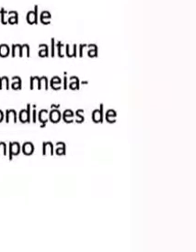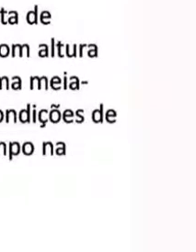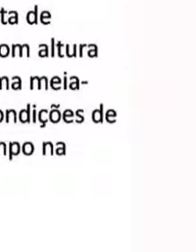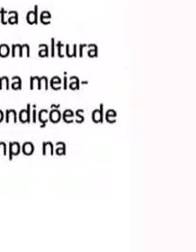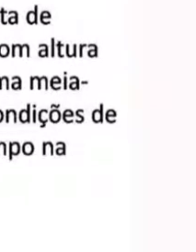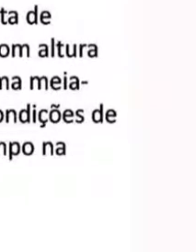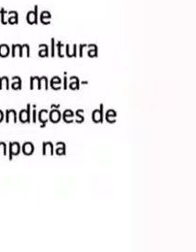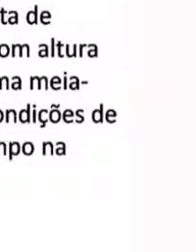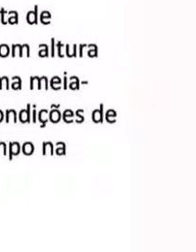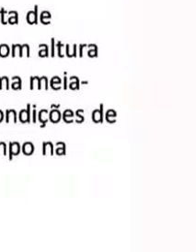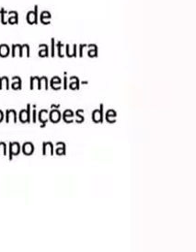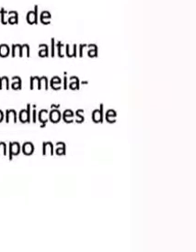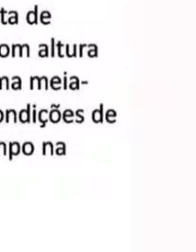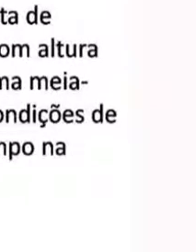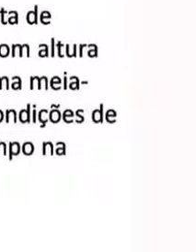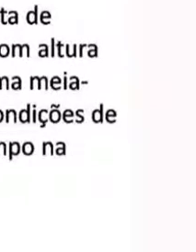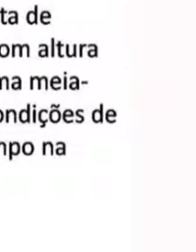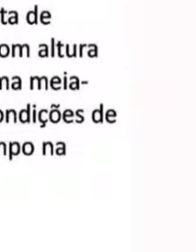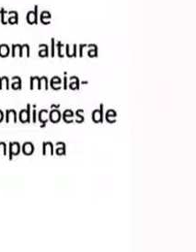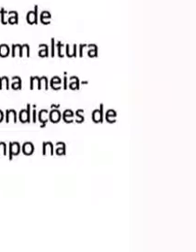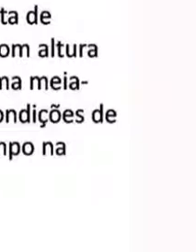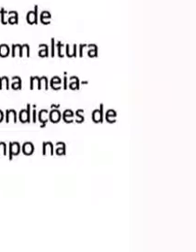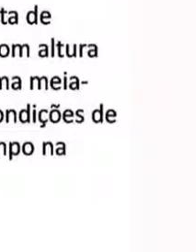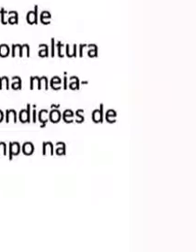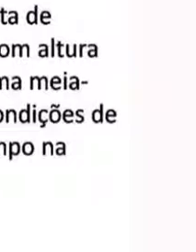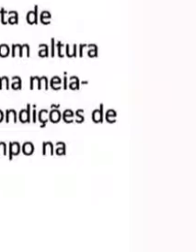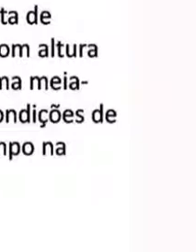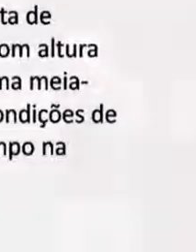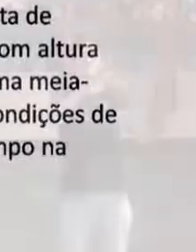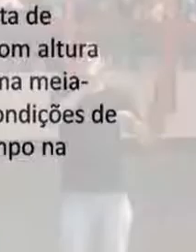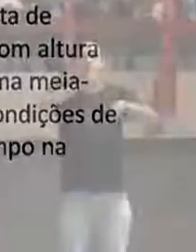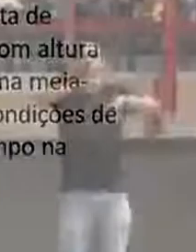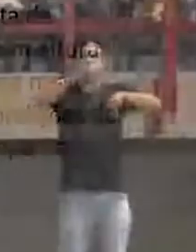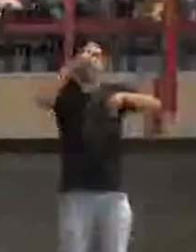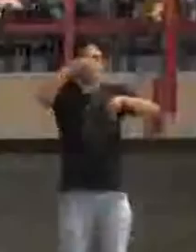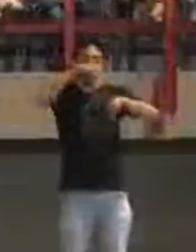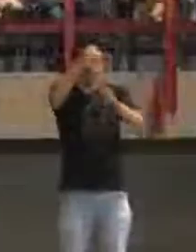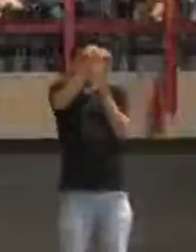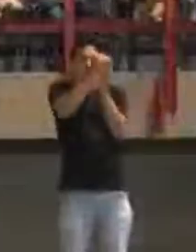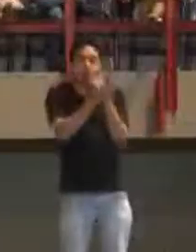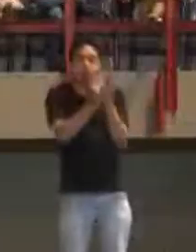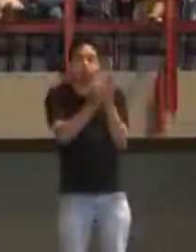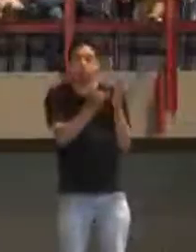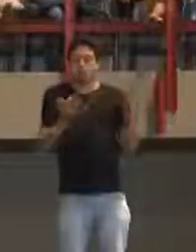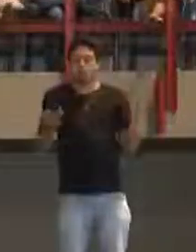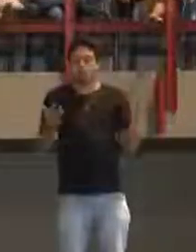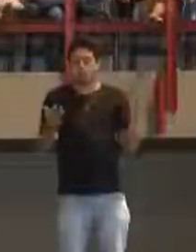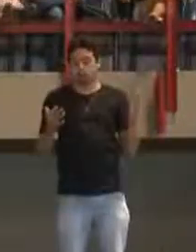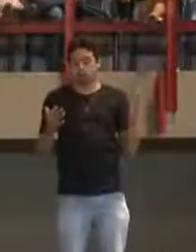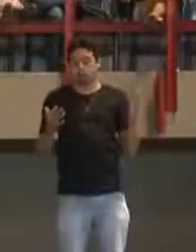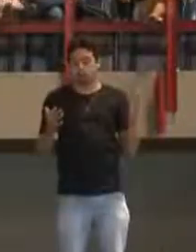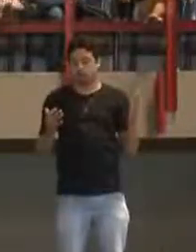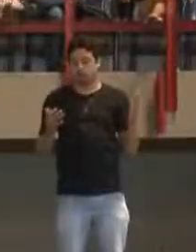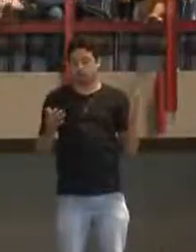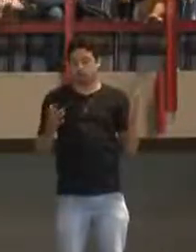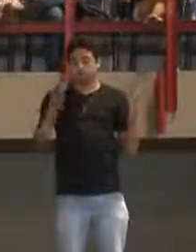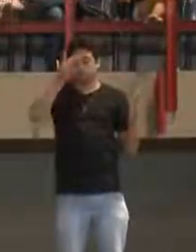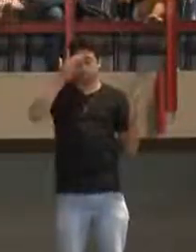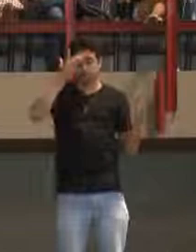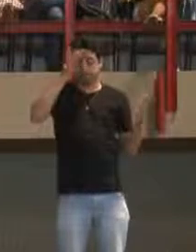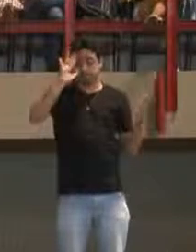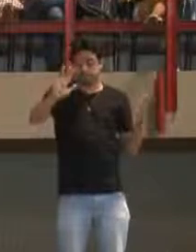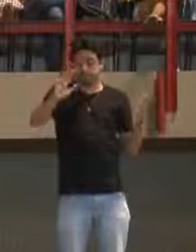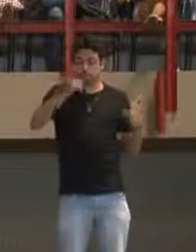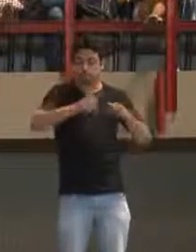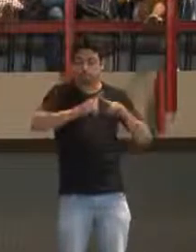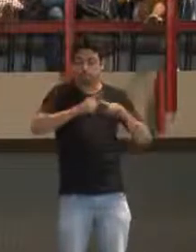ele teria melhorado o seu tempo da prova em quantos minutos? Então é o seguinte, grava isso aí, ó.